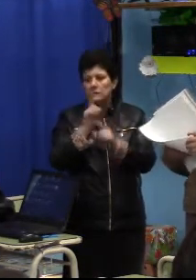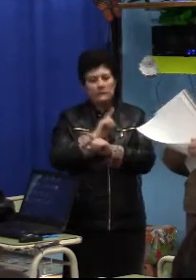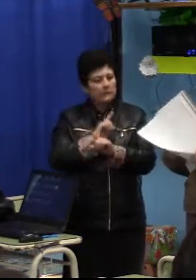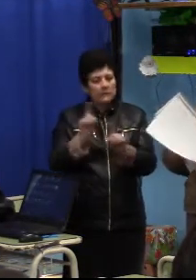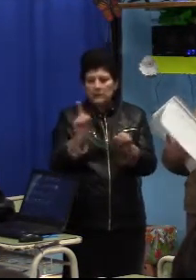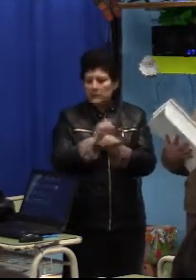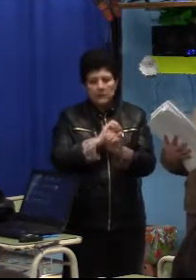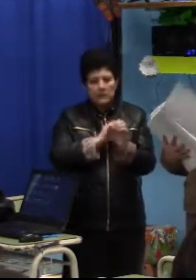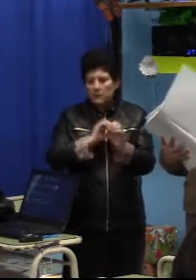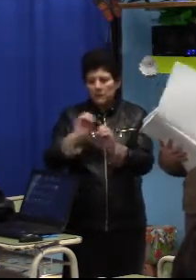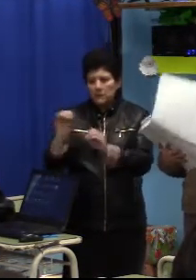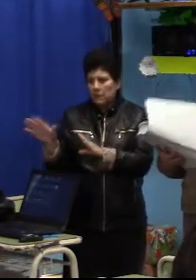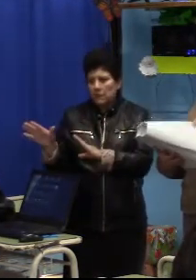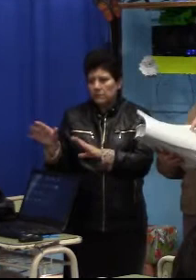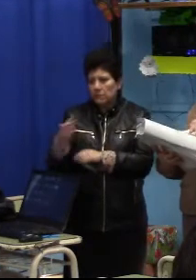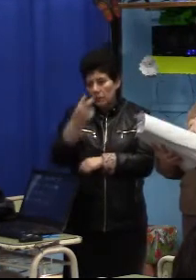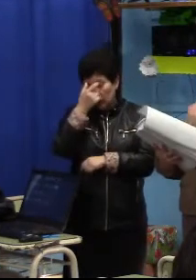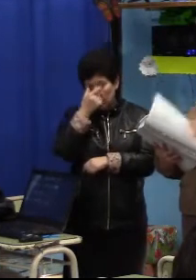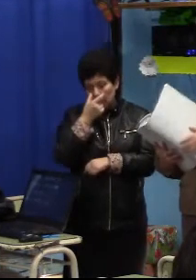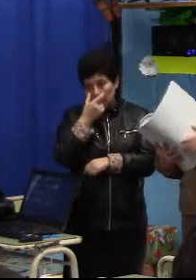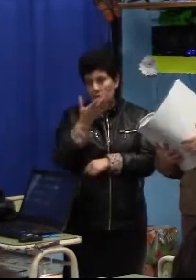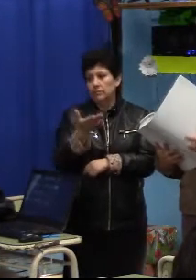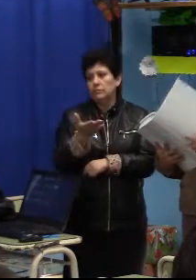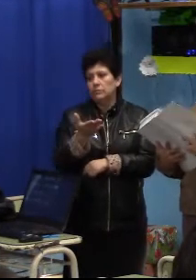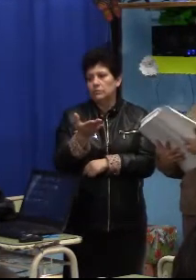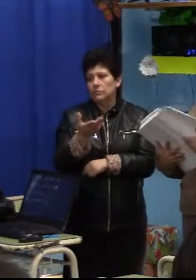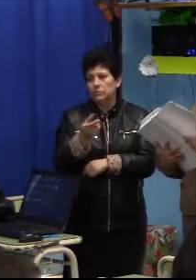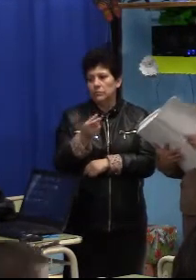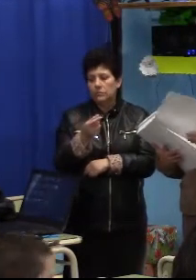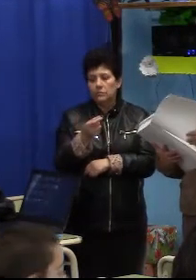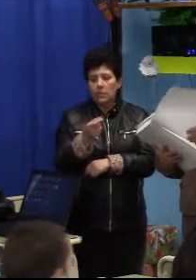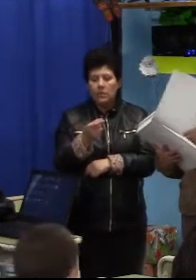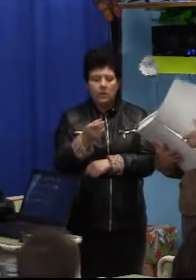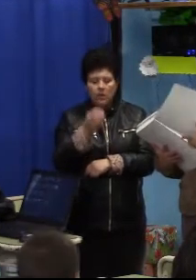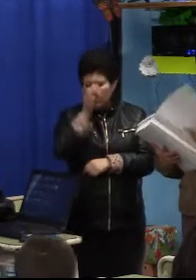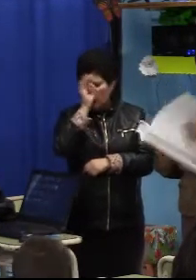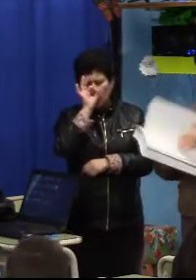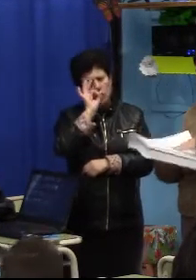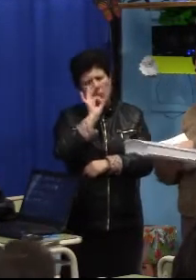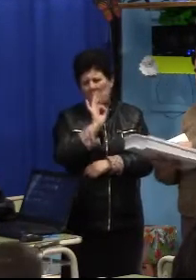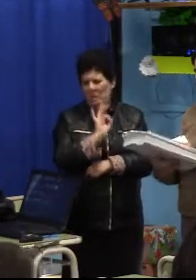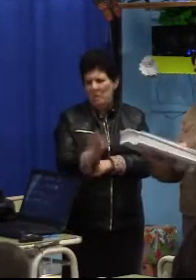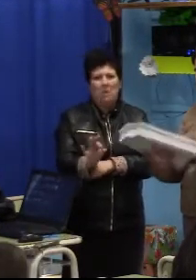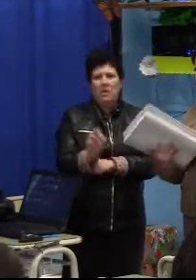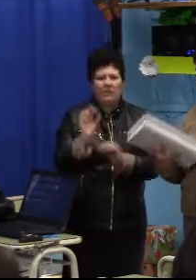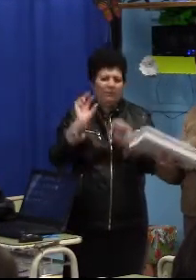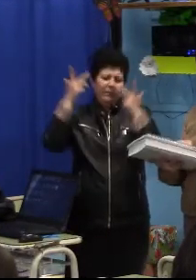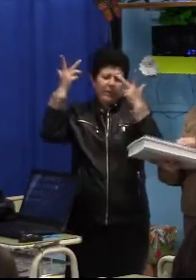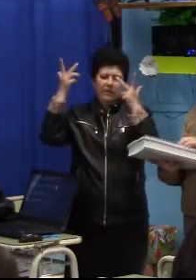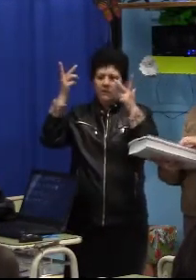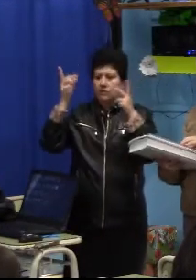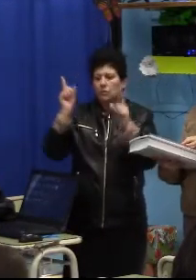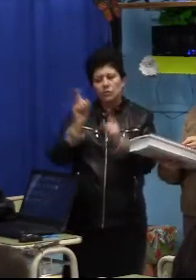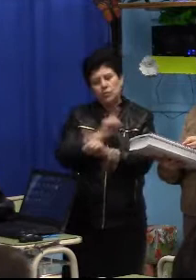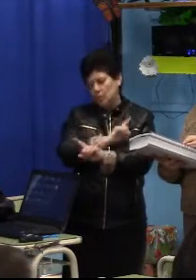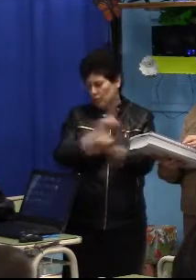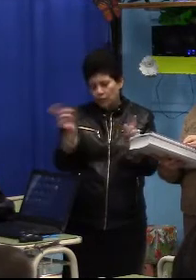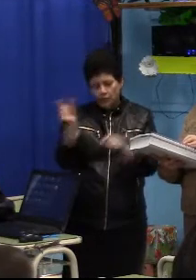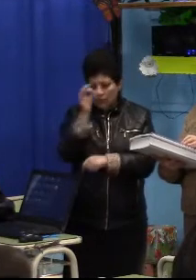enfermando. Y ella nunca tuvo resentimiento hacia la vida, ni hacia las cosas,